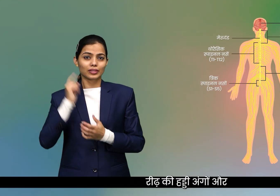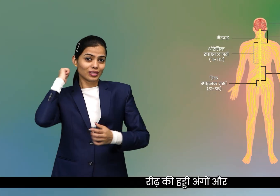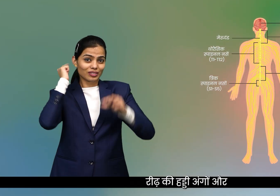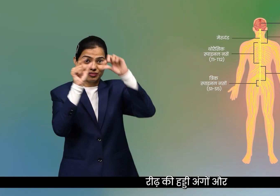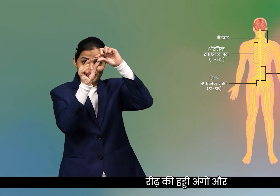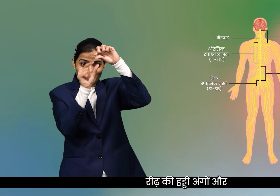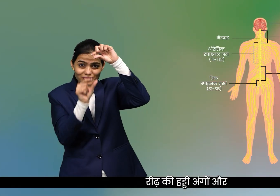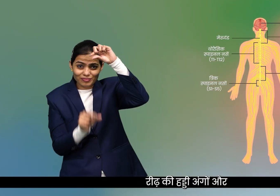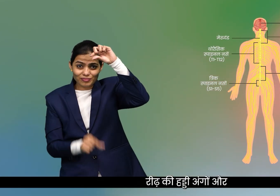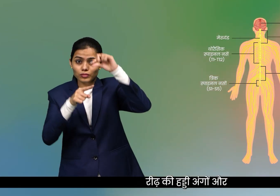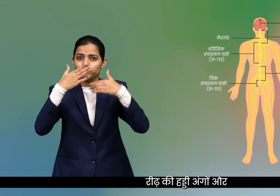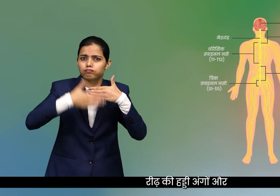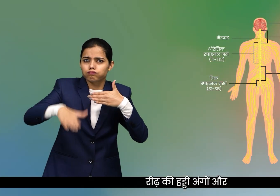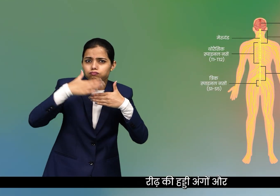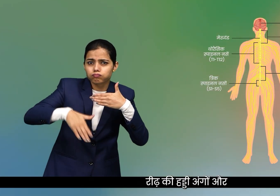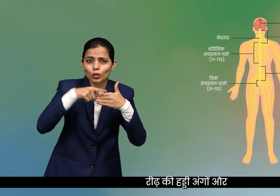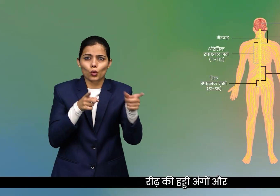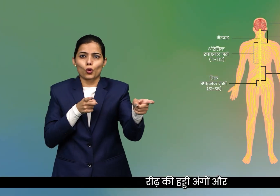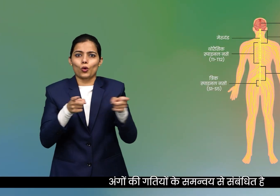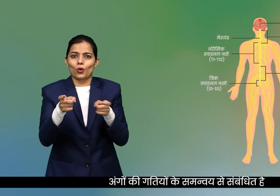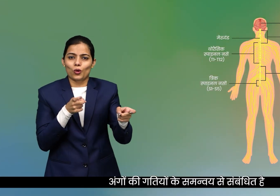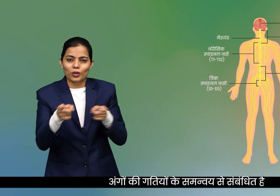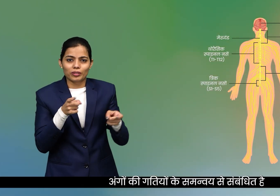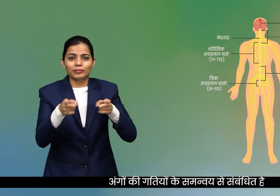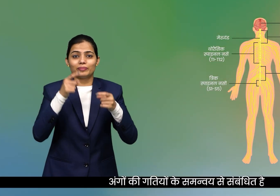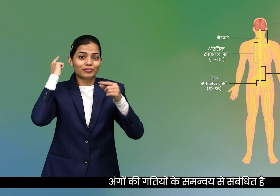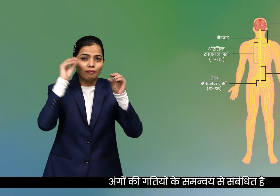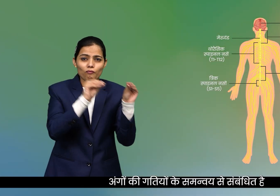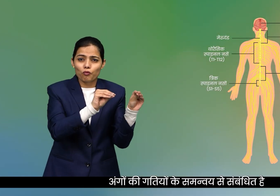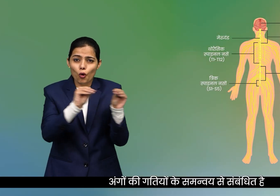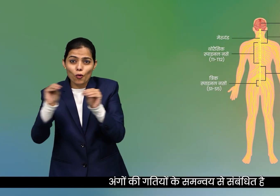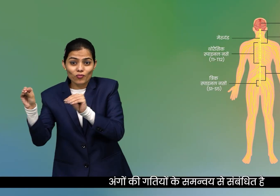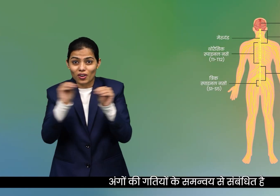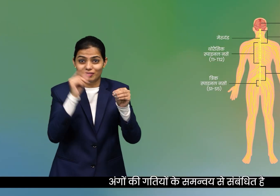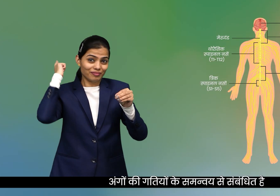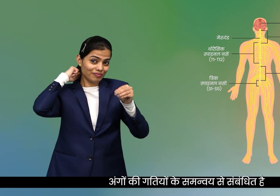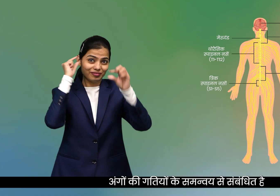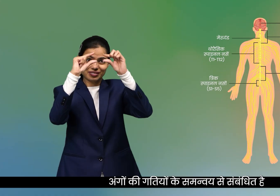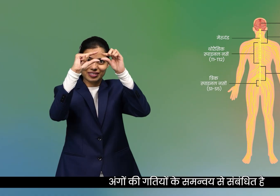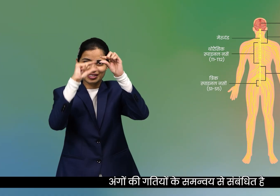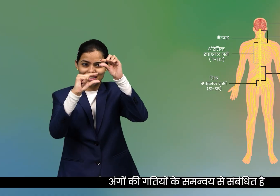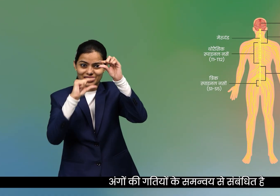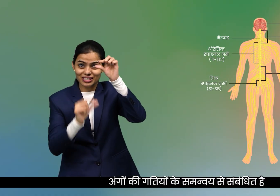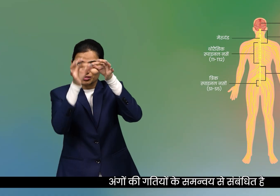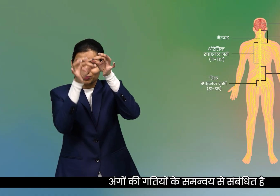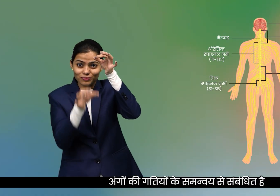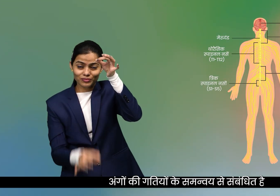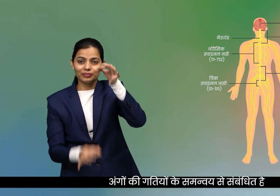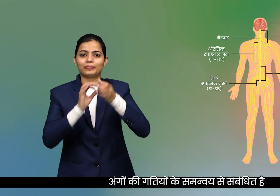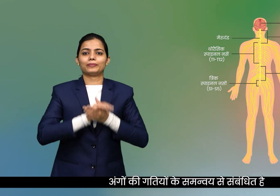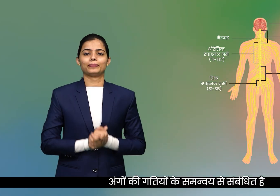रीढ़ की हड्डी अंगों और अंगों की गतियों के समन्वय